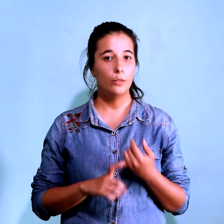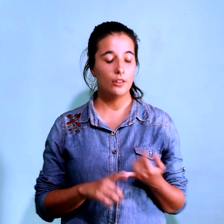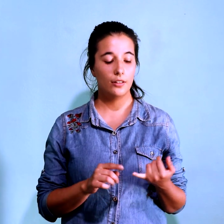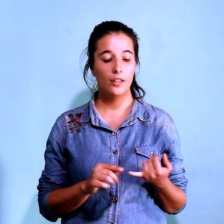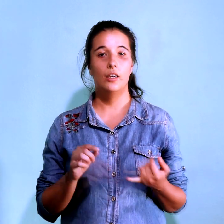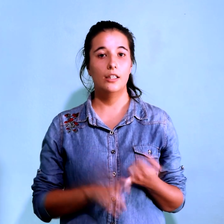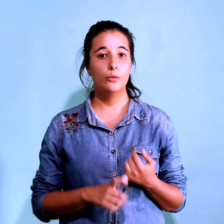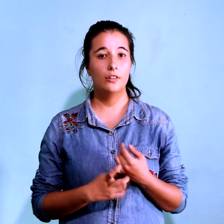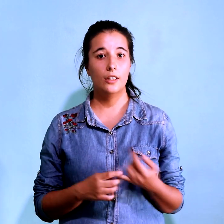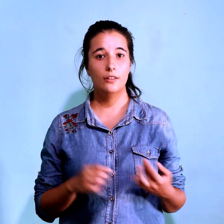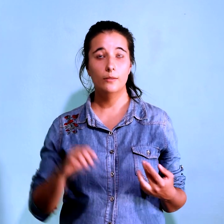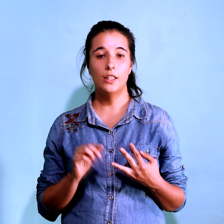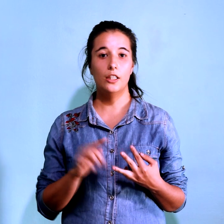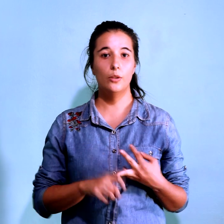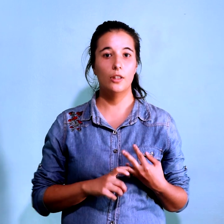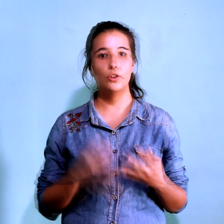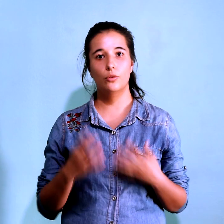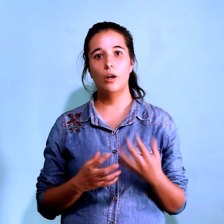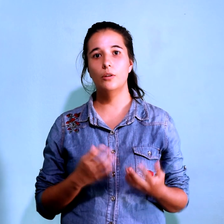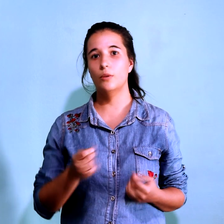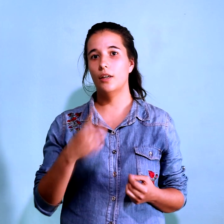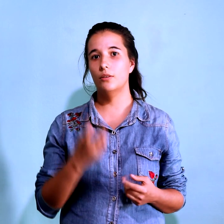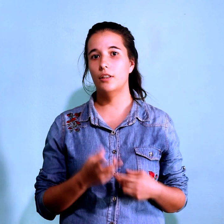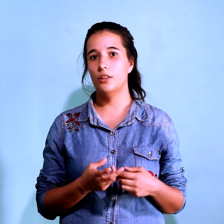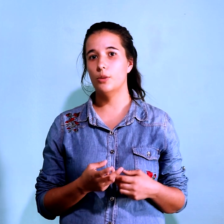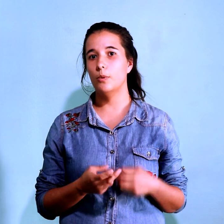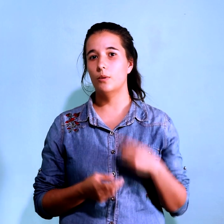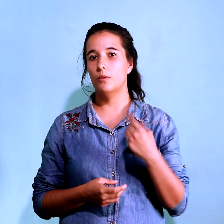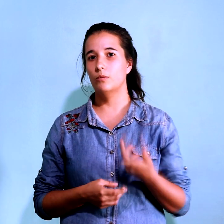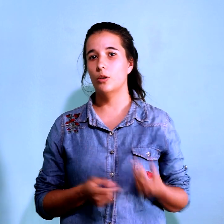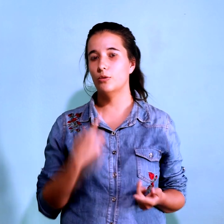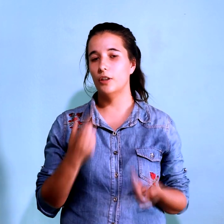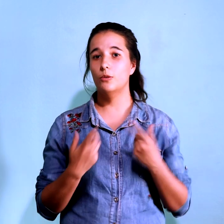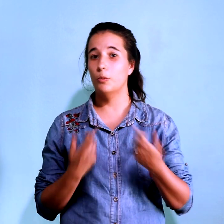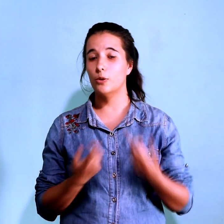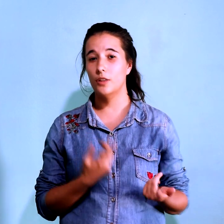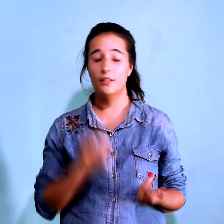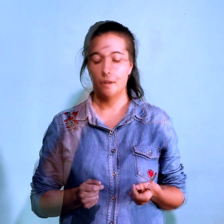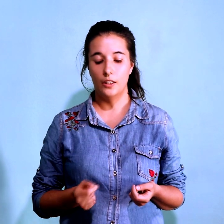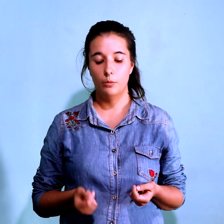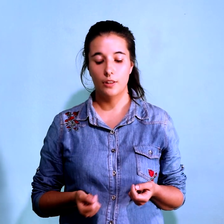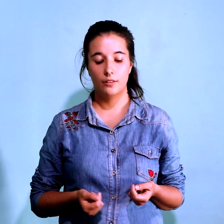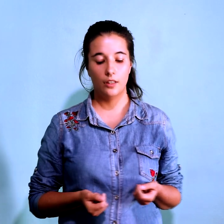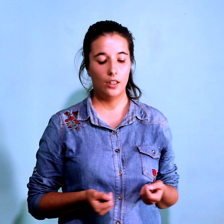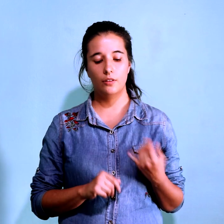Libras tem a língua escrita, tem a língua gestual, que no caso seria tipo nós falamos em português. A Libras tem um